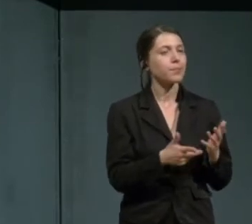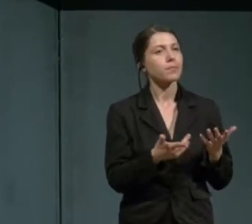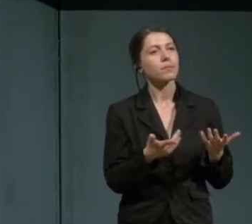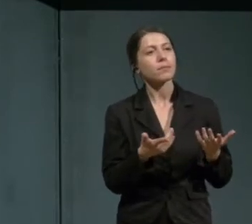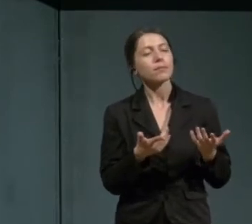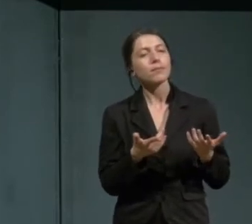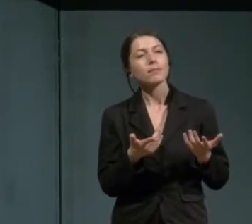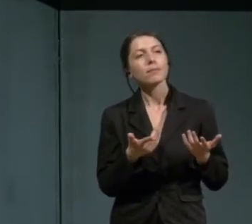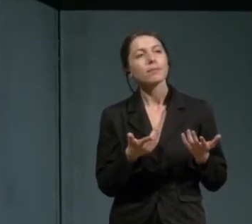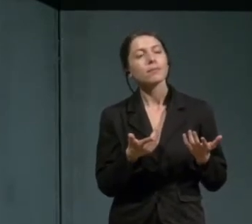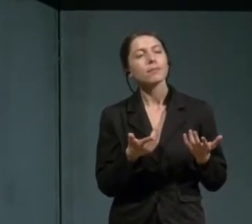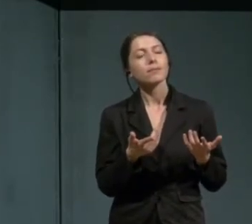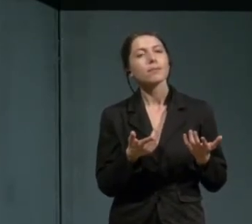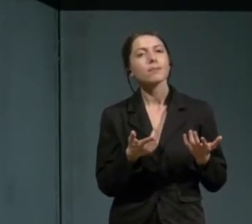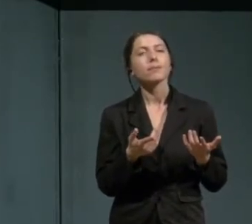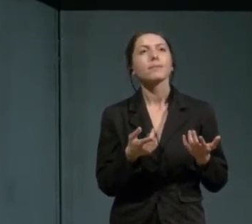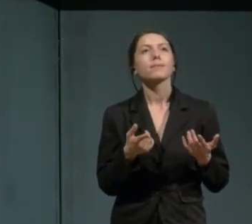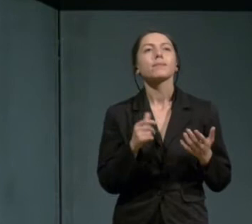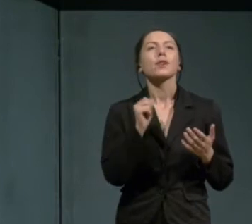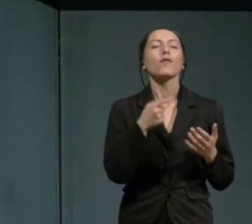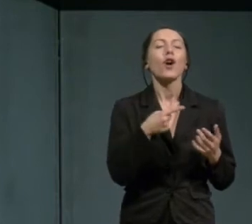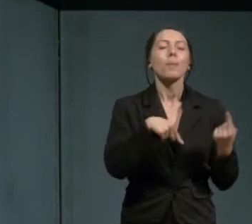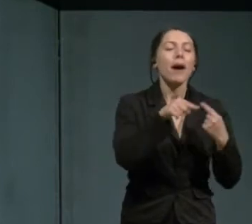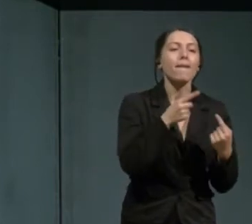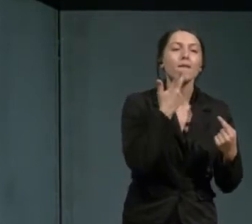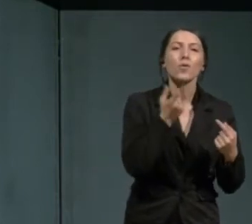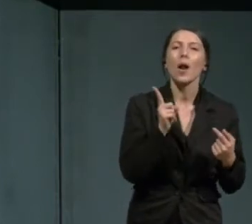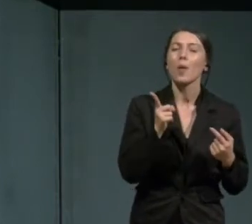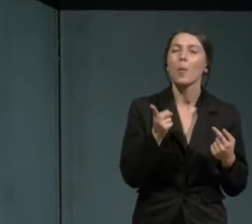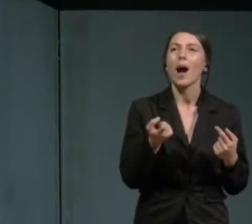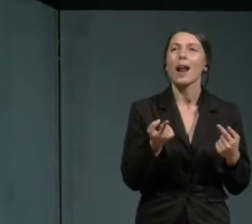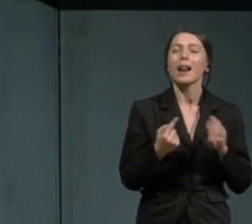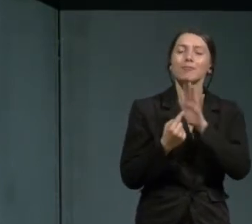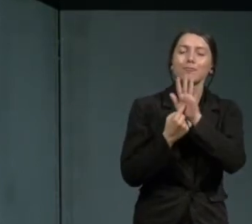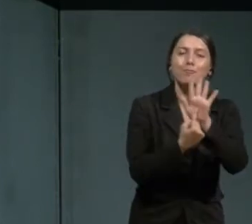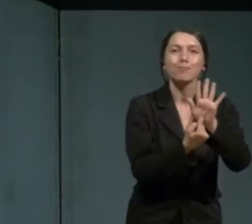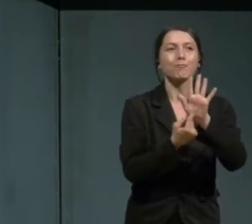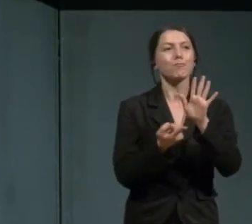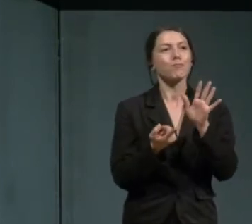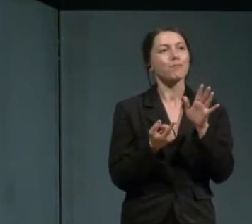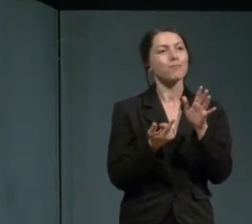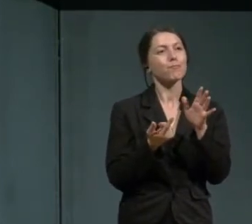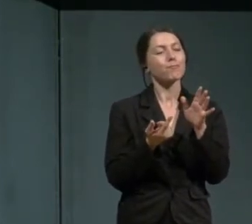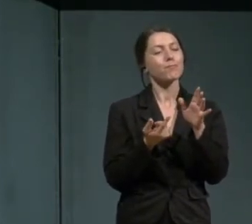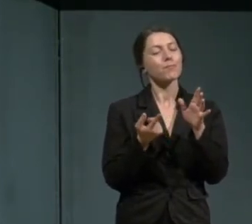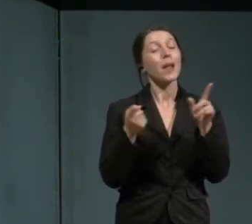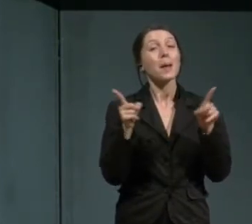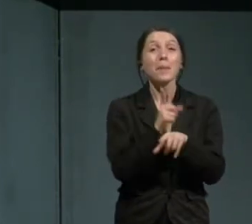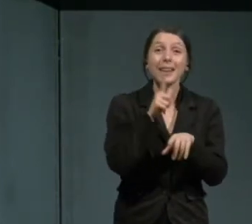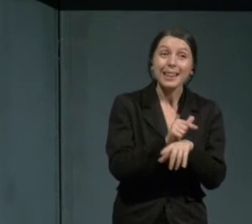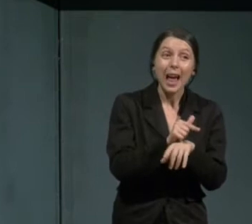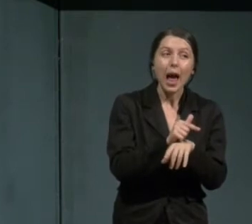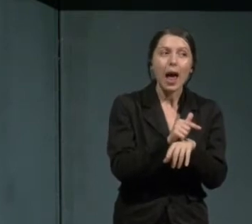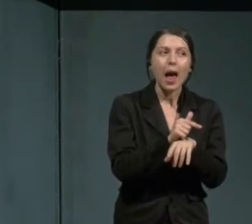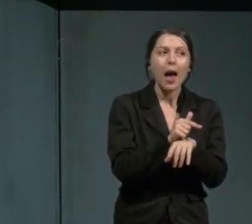semplicemente vogliono mostrarsi vogliono e nello stesso tempo non